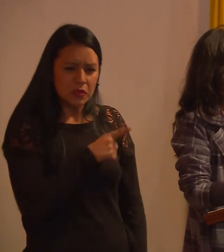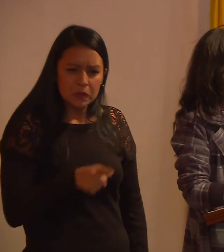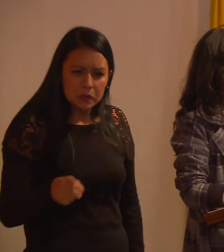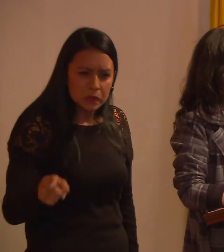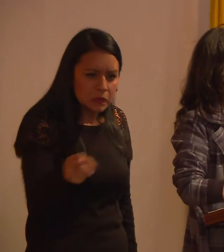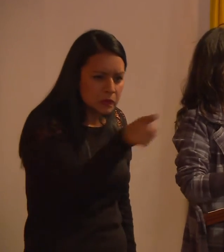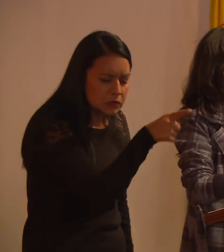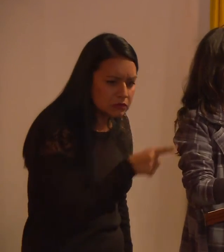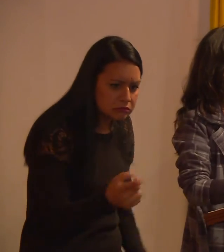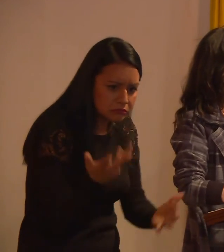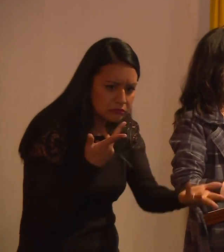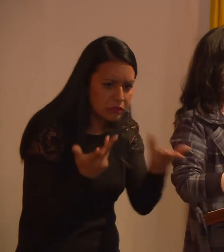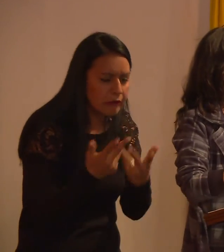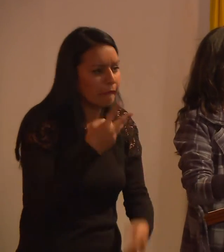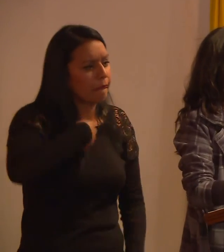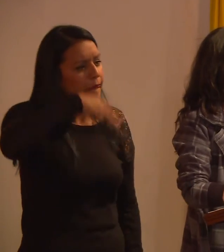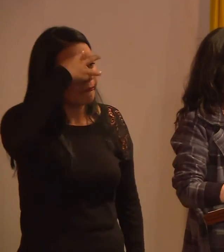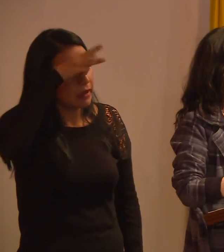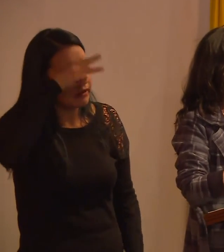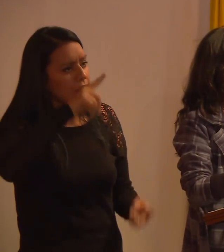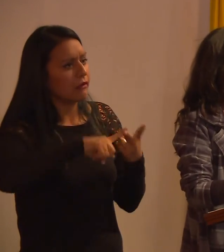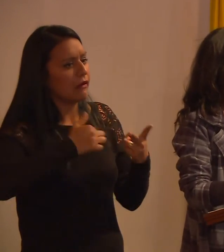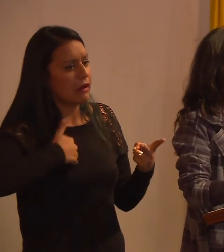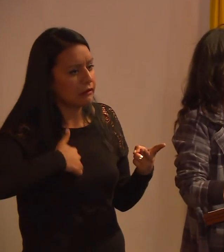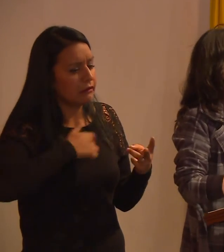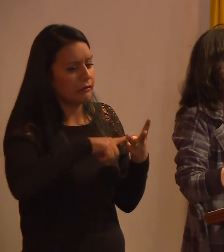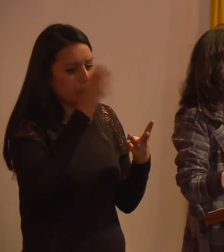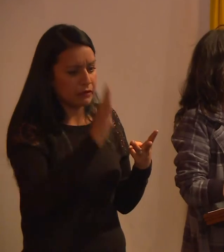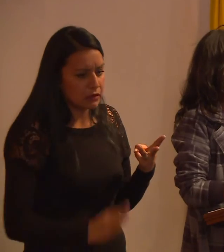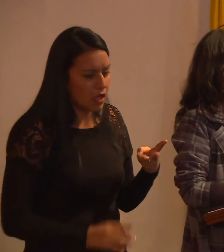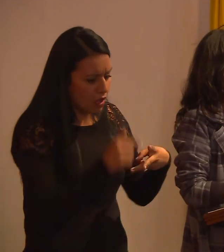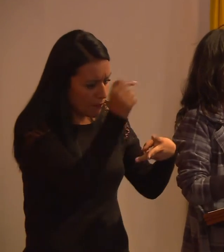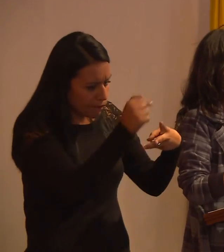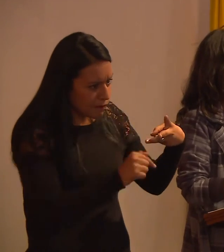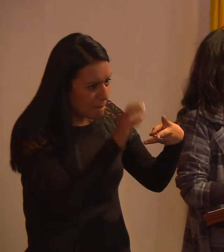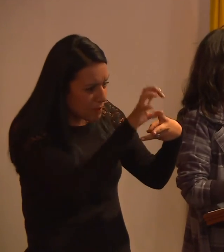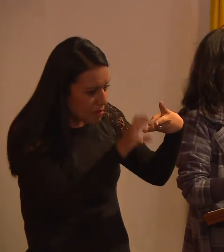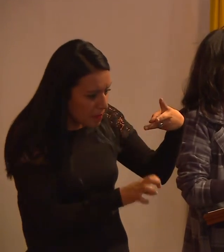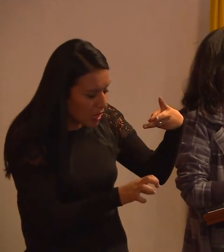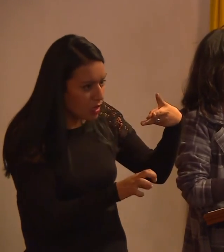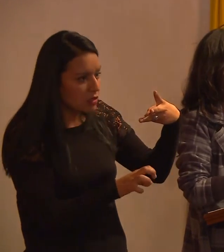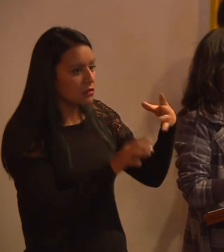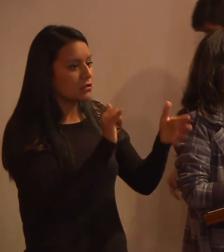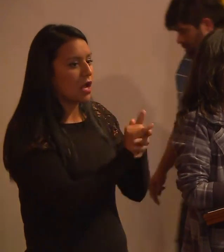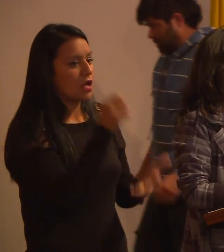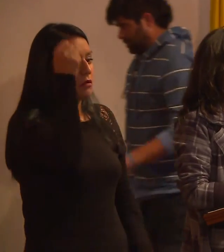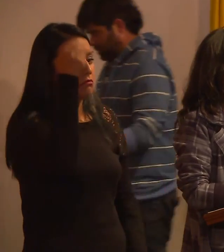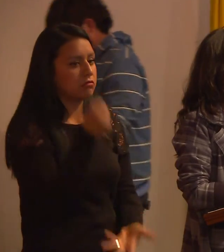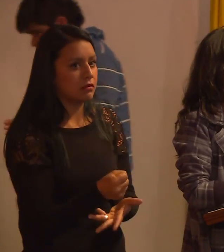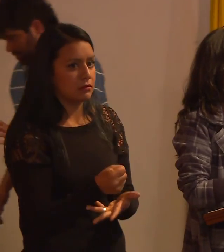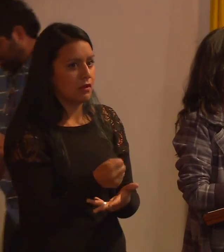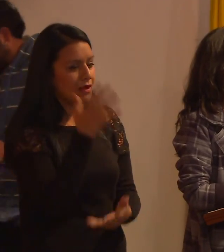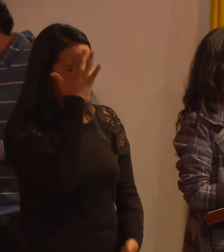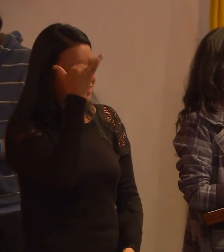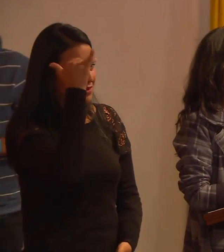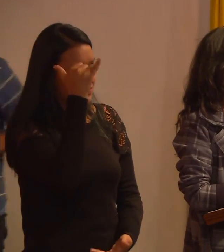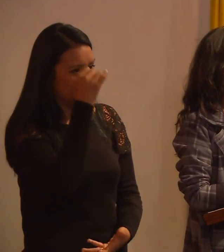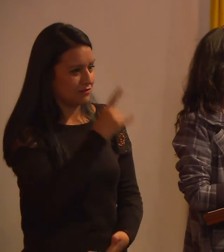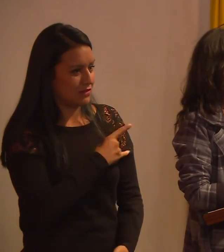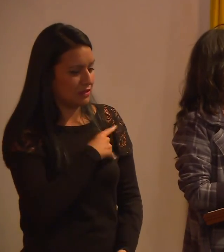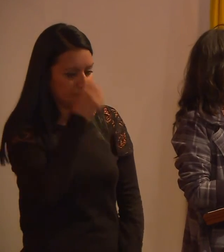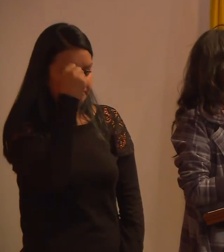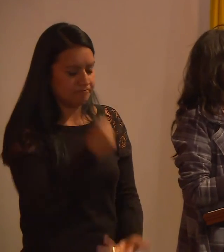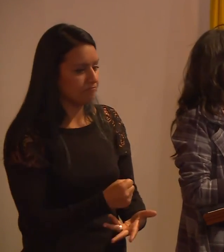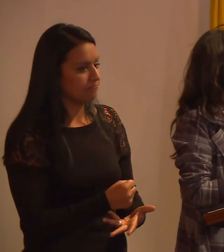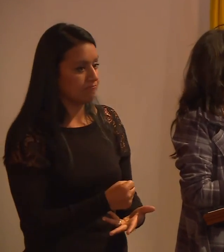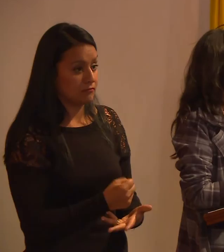viene mostrando, como en México, como en Argentina, como en Brasil, se vienen haciendo recortes importantes de la actividad académica en las universidades, y